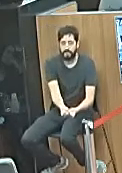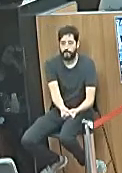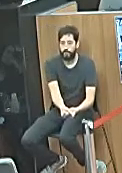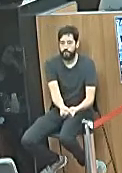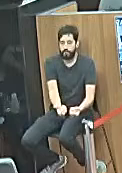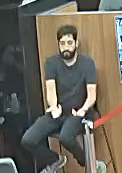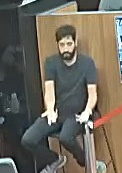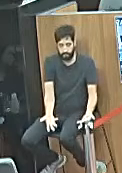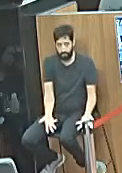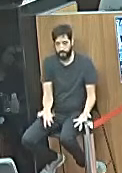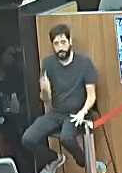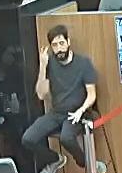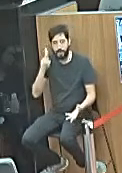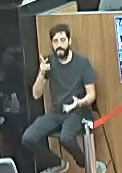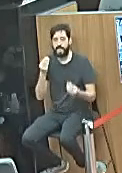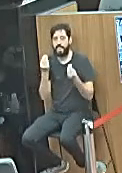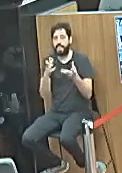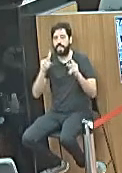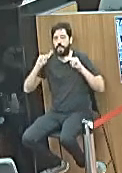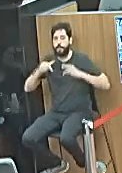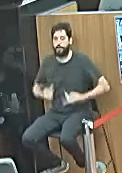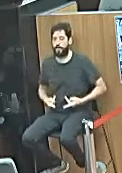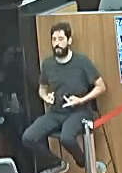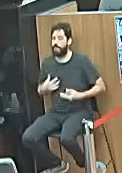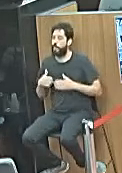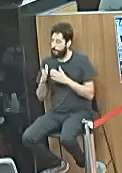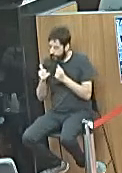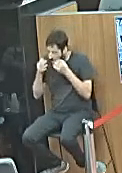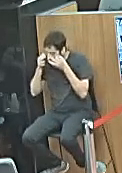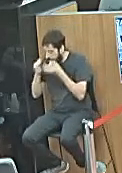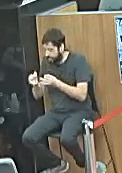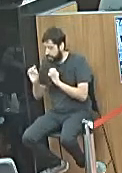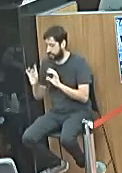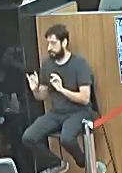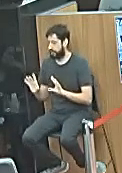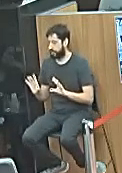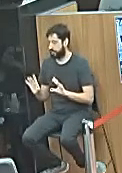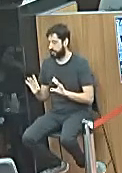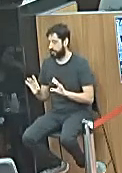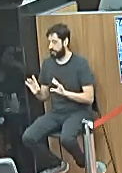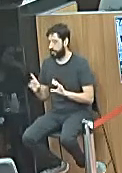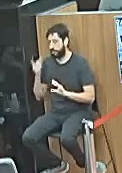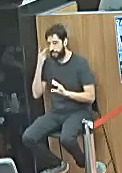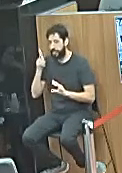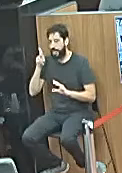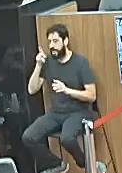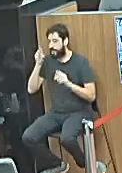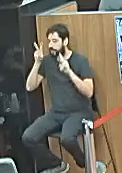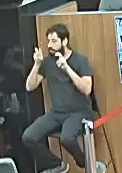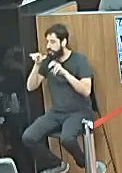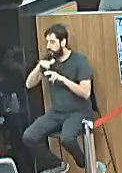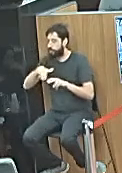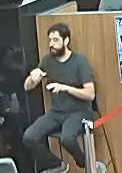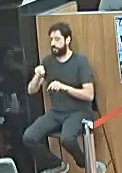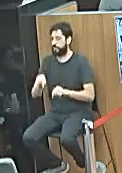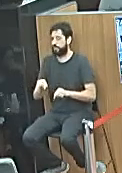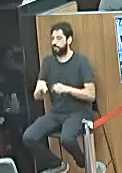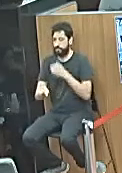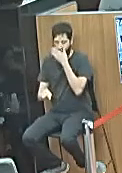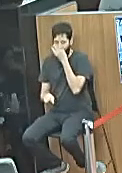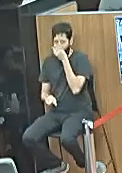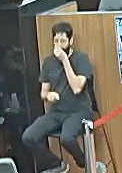para o sustento humano então gente pede atenção especial para essas questões neco